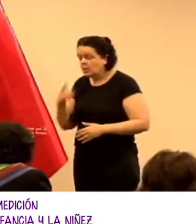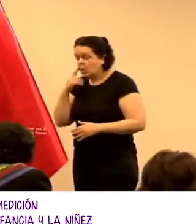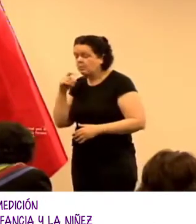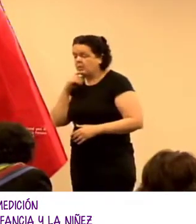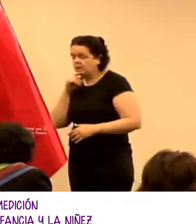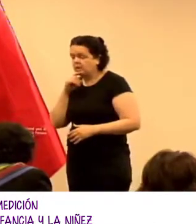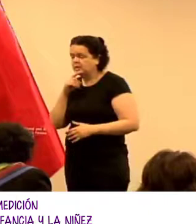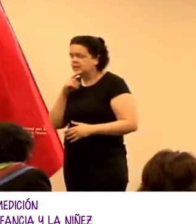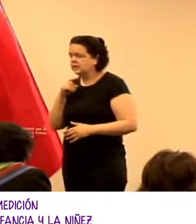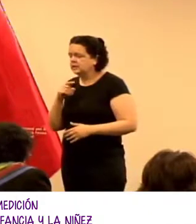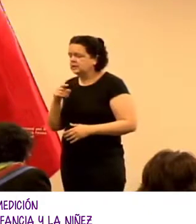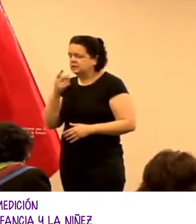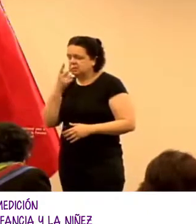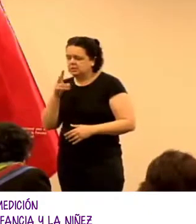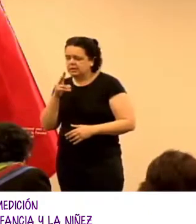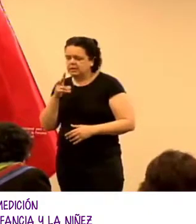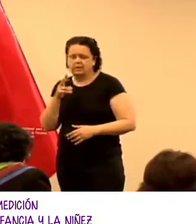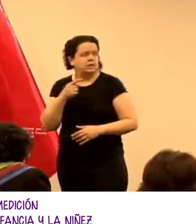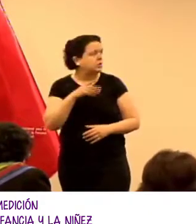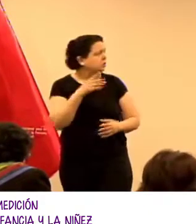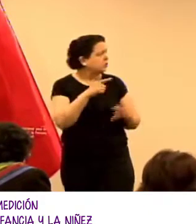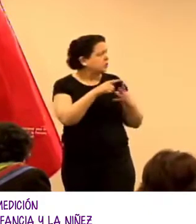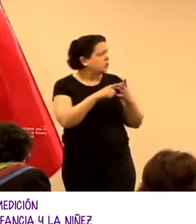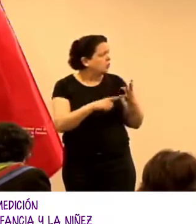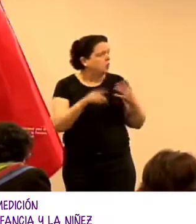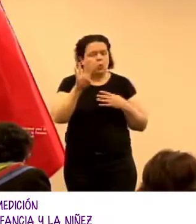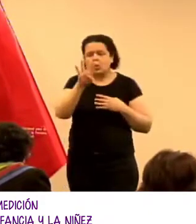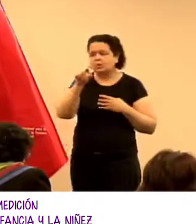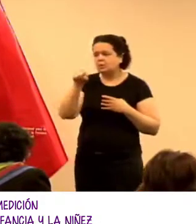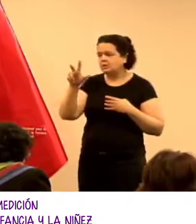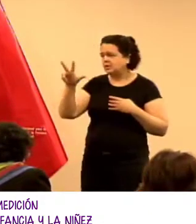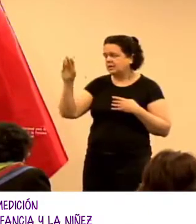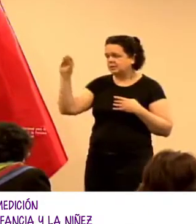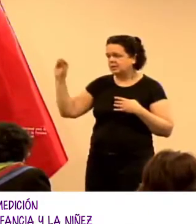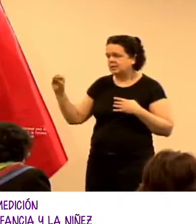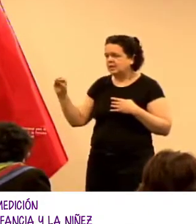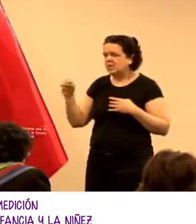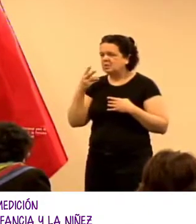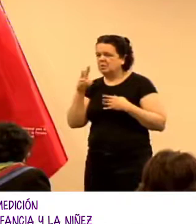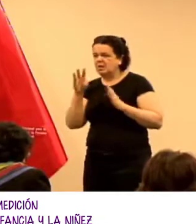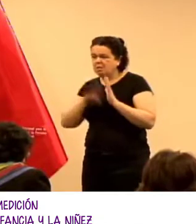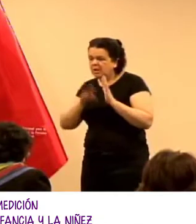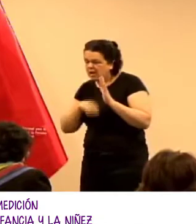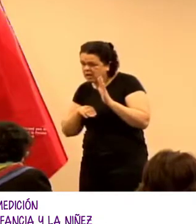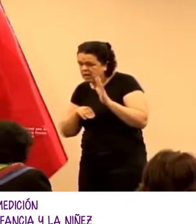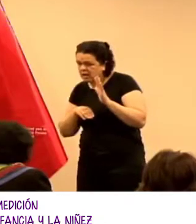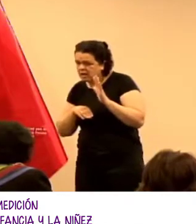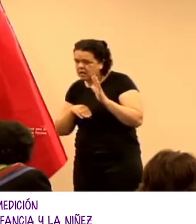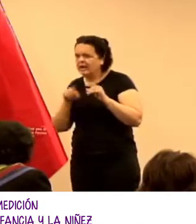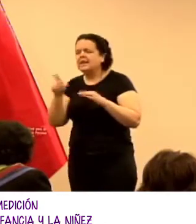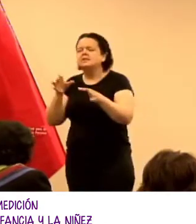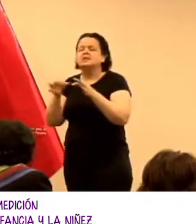si ustedes consideran que estos 4.3% le parece una prevalencia muy baja para los niños y niños, eso